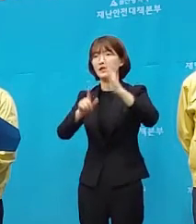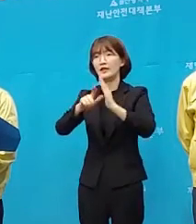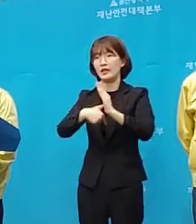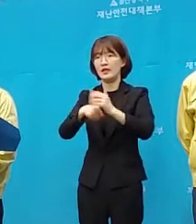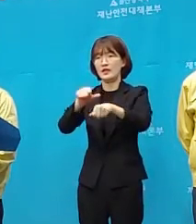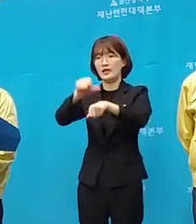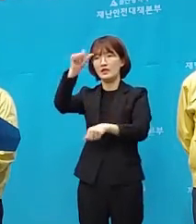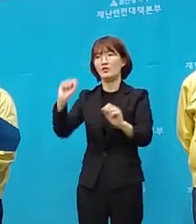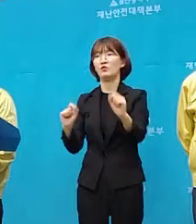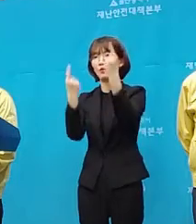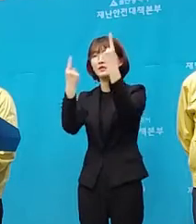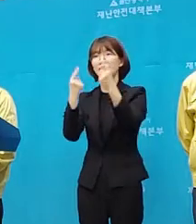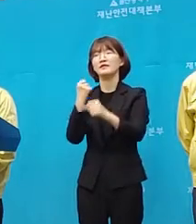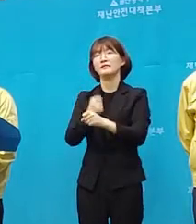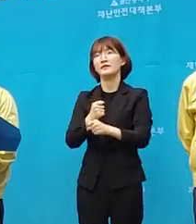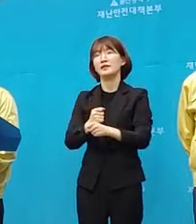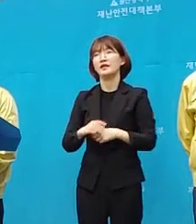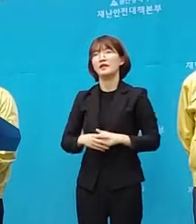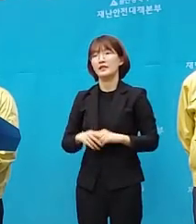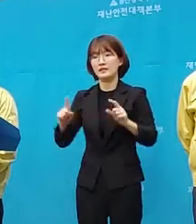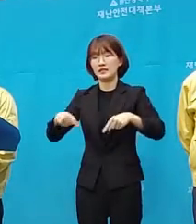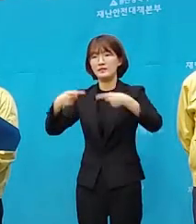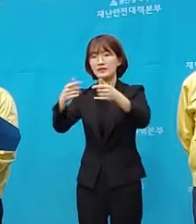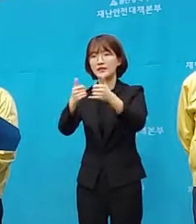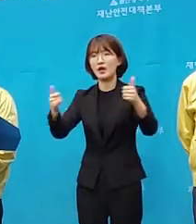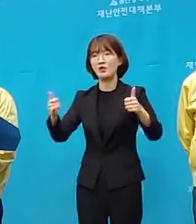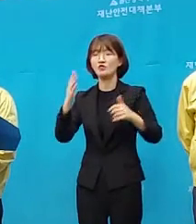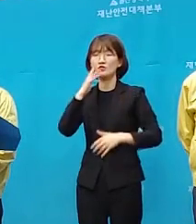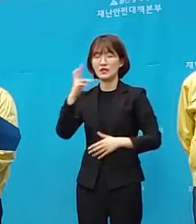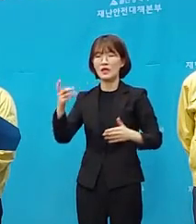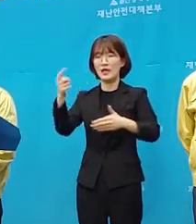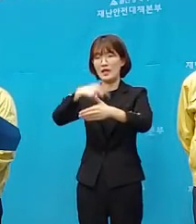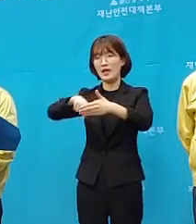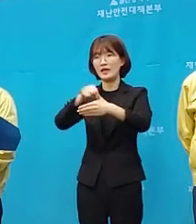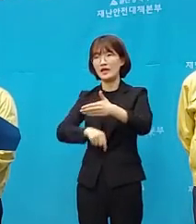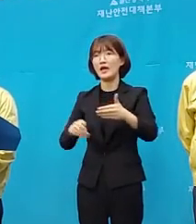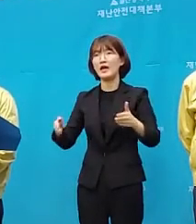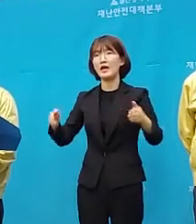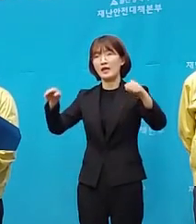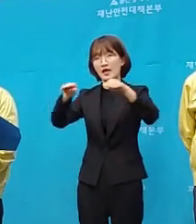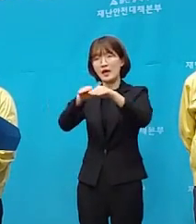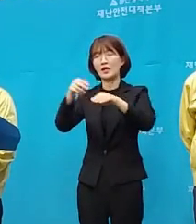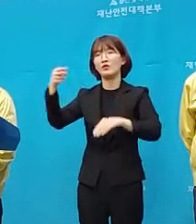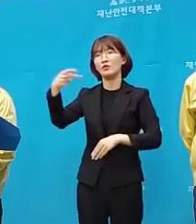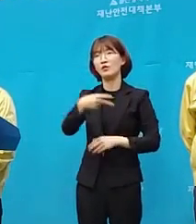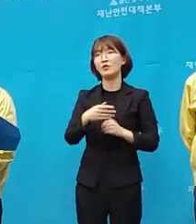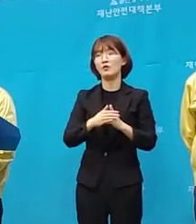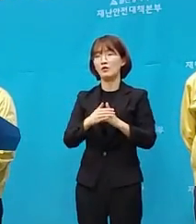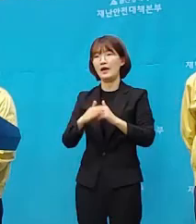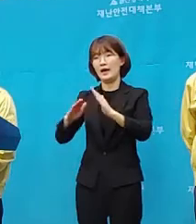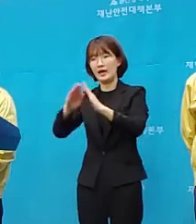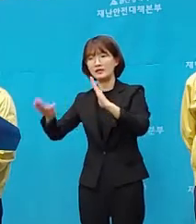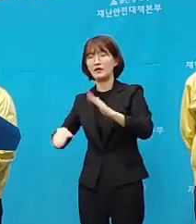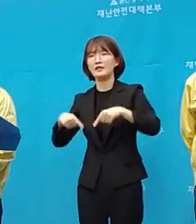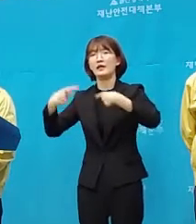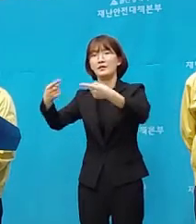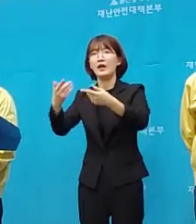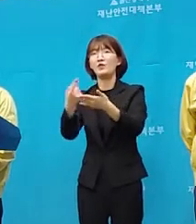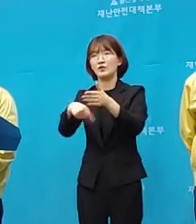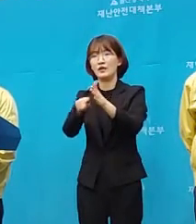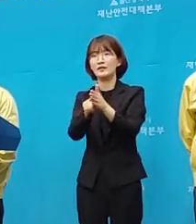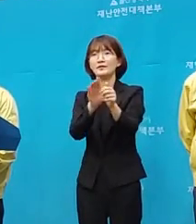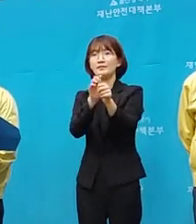동시에 실시하도록 하겠습니다. 참여 대상은 울산관 내 공공기관, 기업체 그리고 자발적으로 가정이 참여할 수 있도록 유도를 하도록